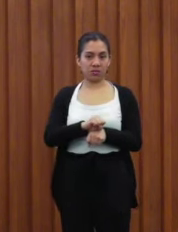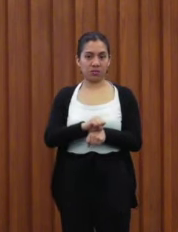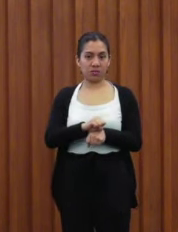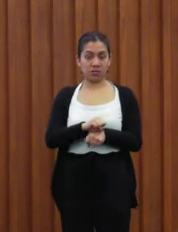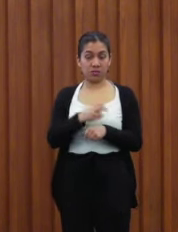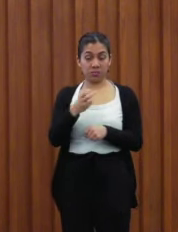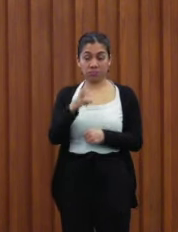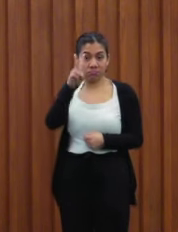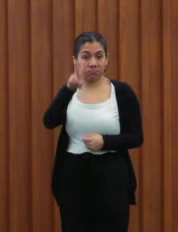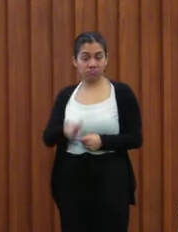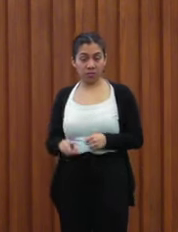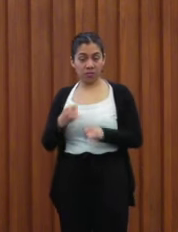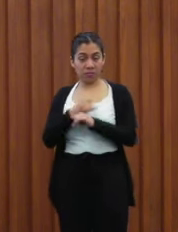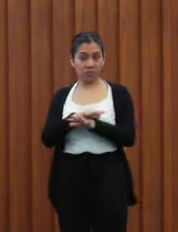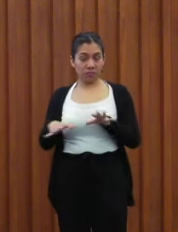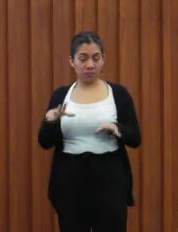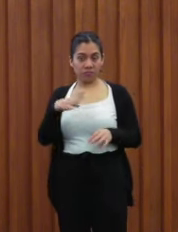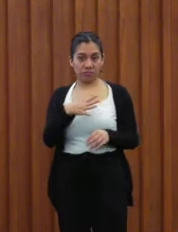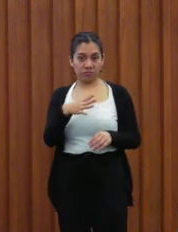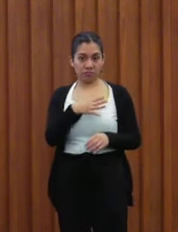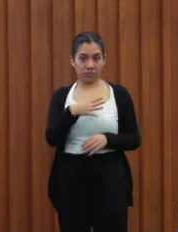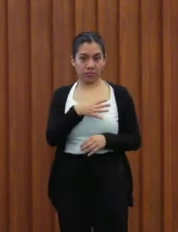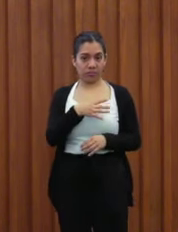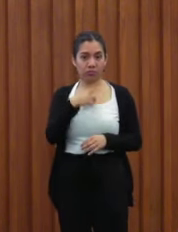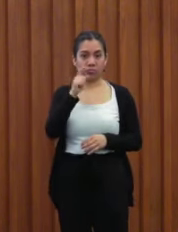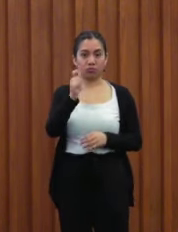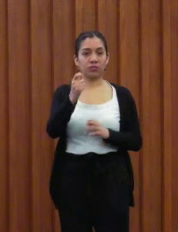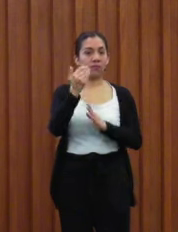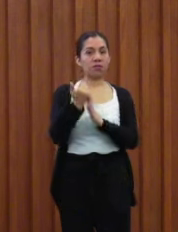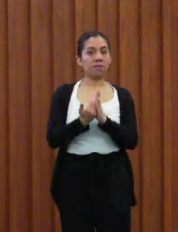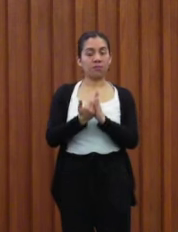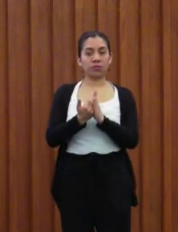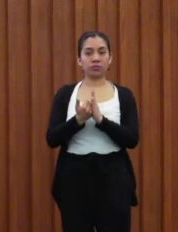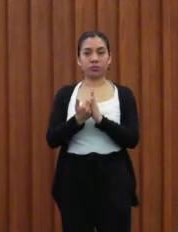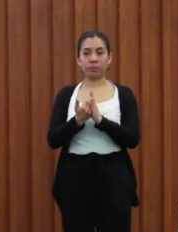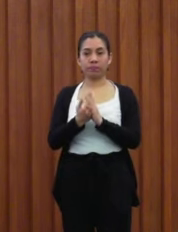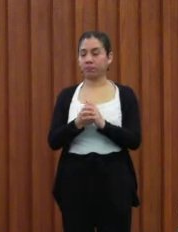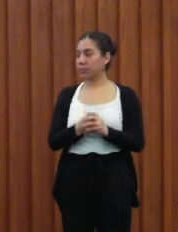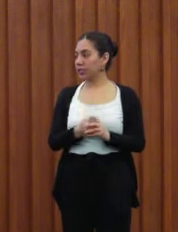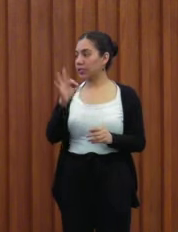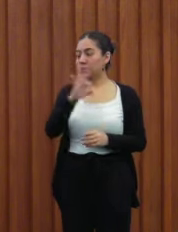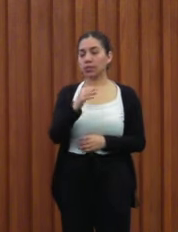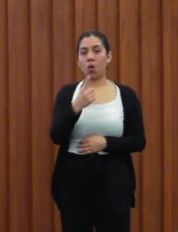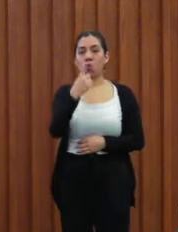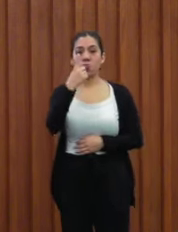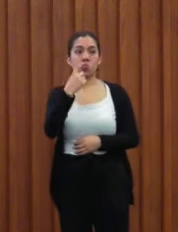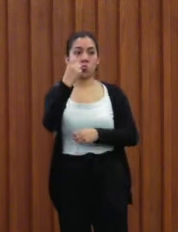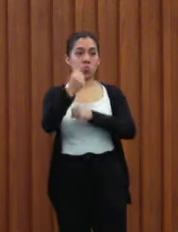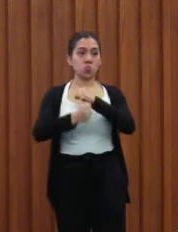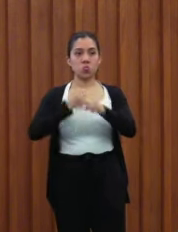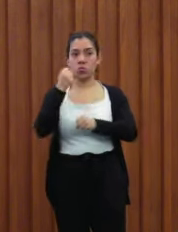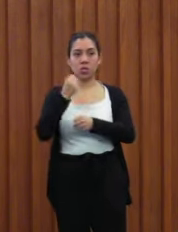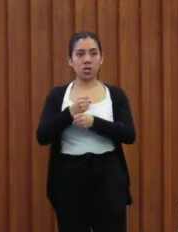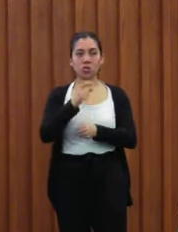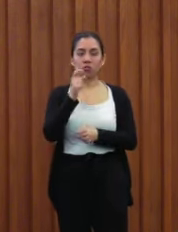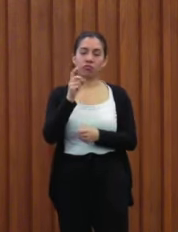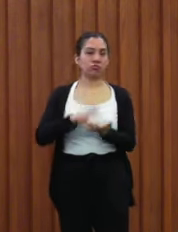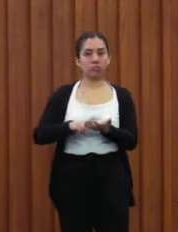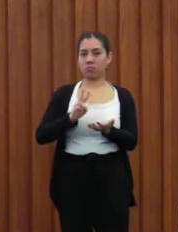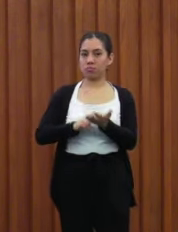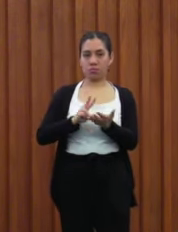dato. No es menor. Aunque fuera uno en un año, tampoco lo sería. Pero